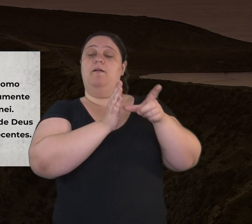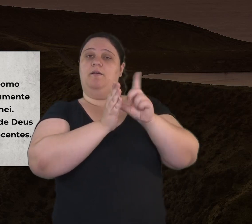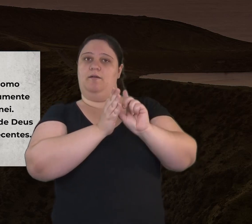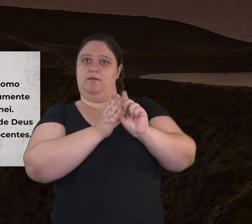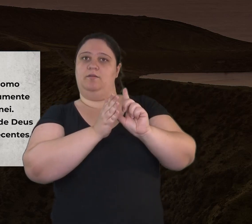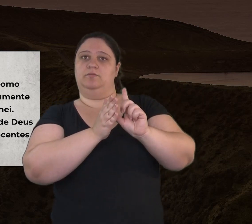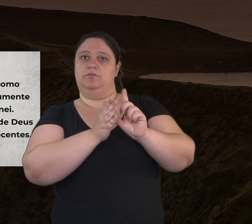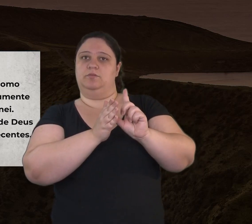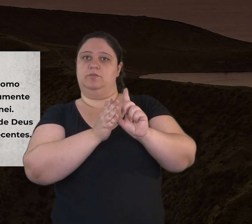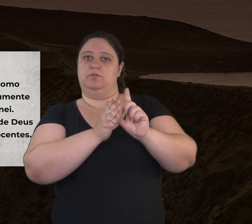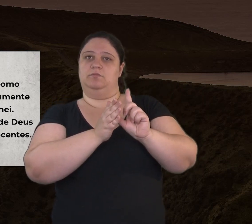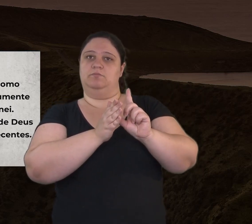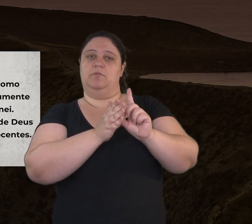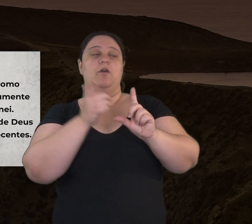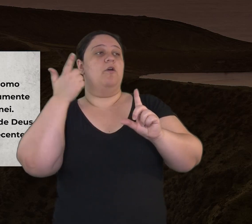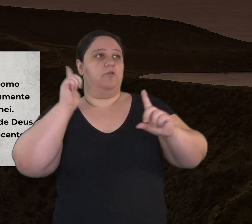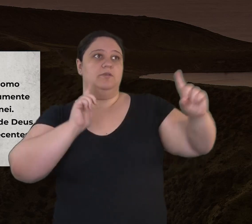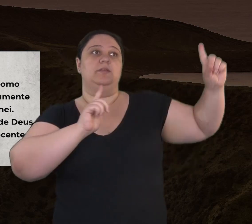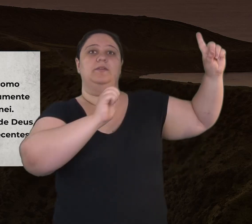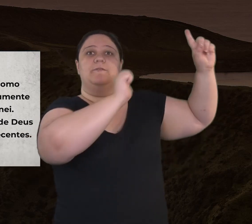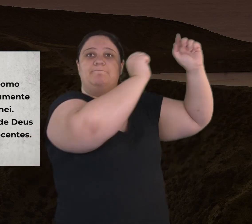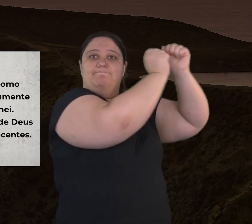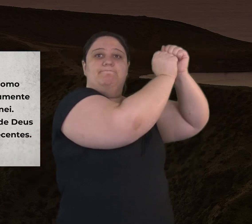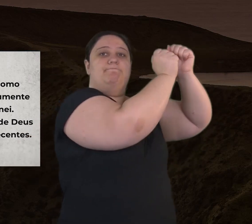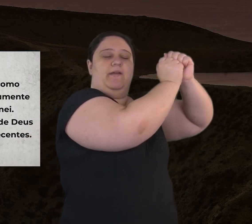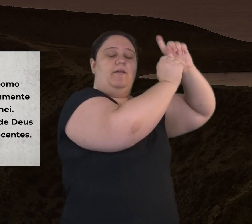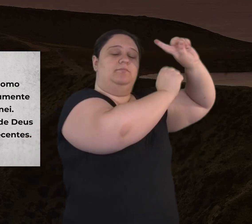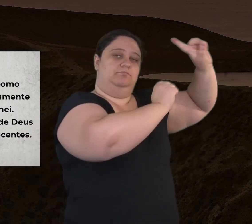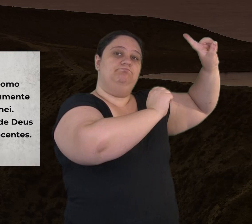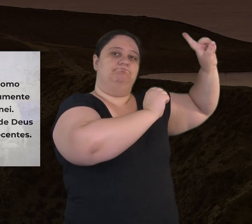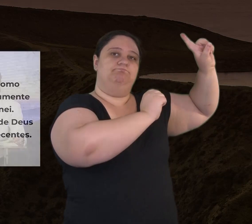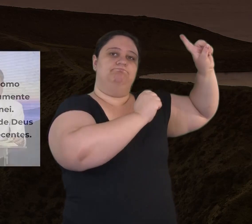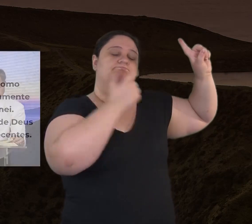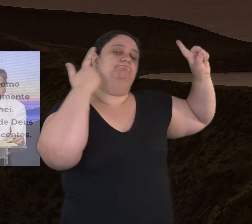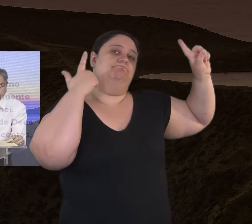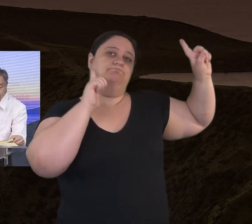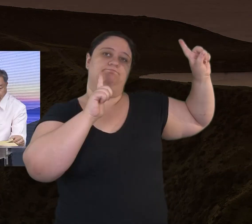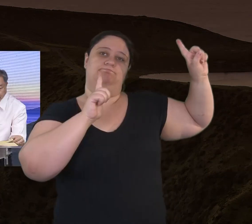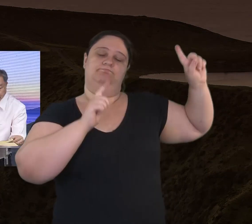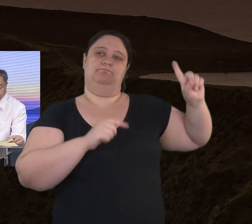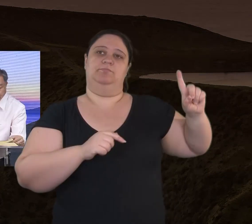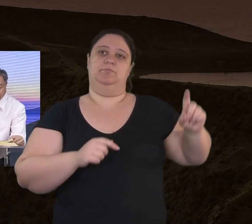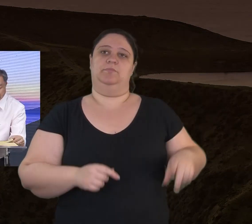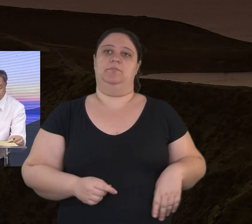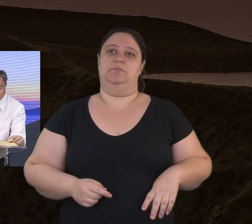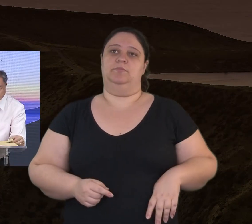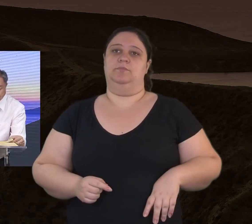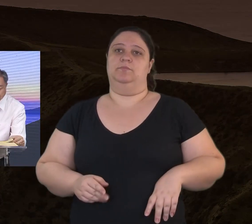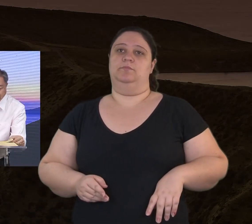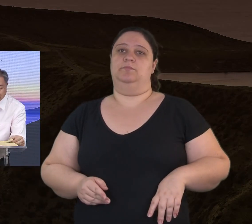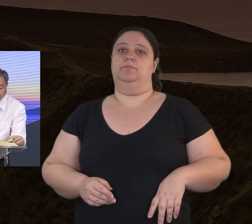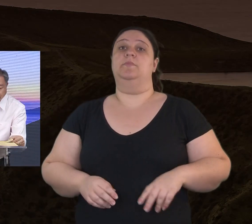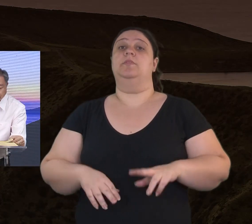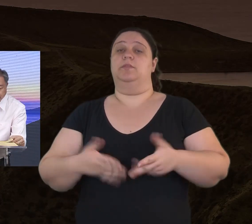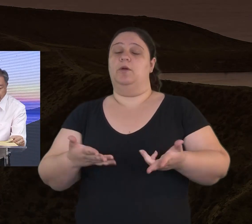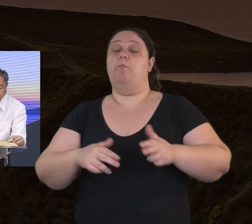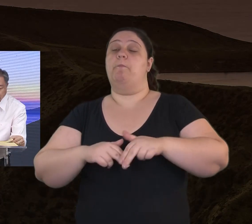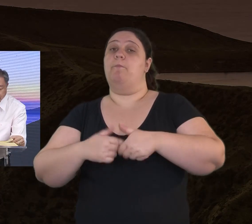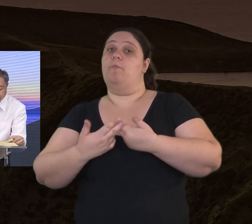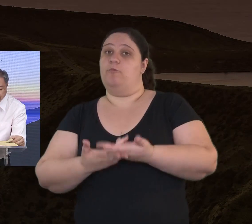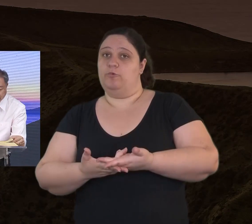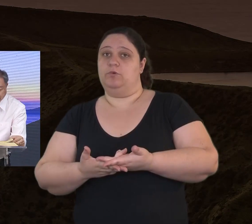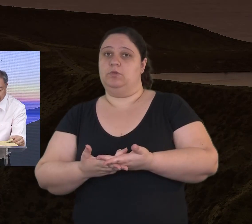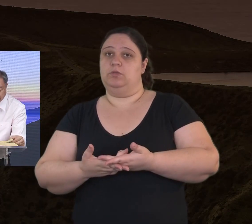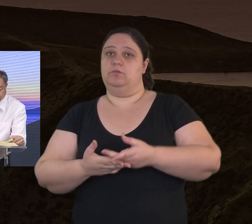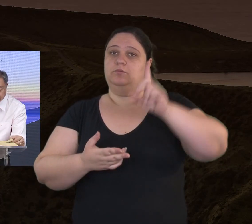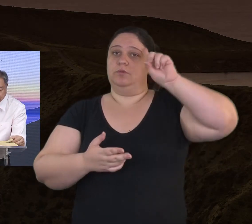a Deus onde Deus está. Tá? E foi precisamente para essa função que